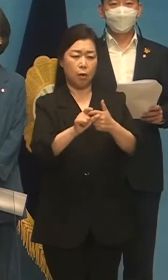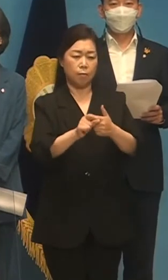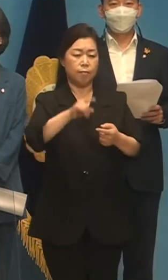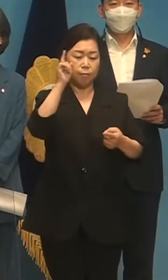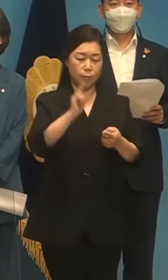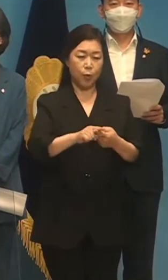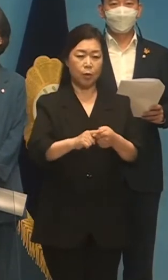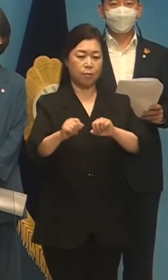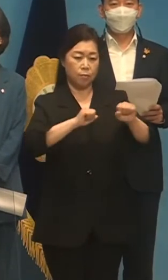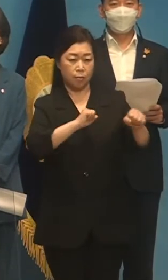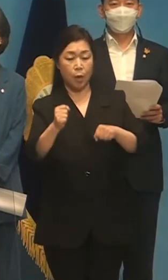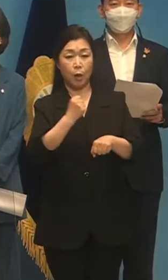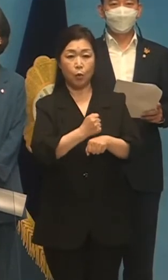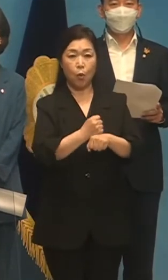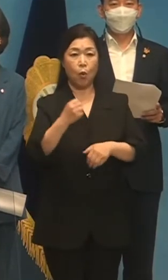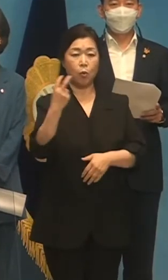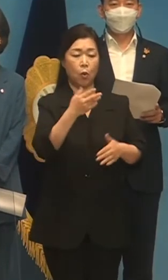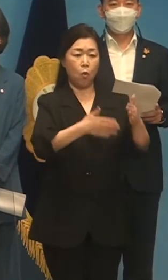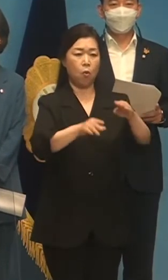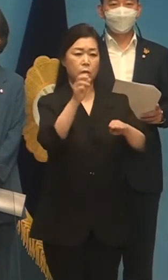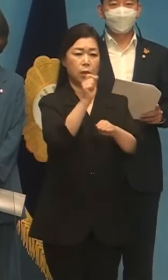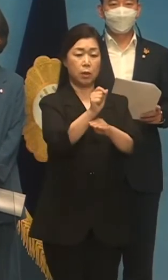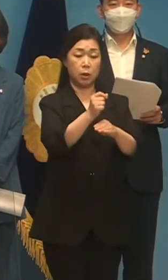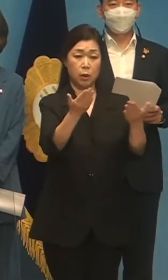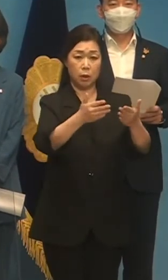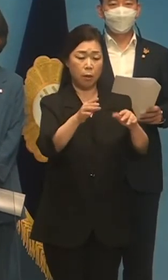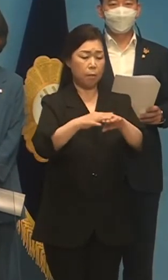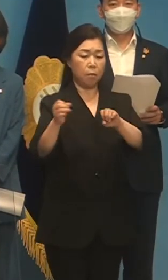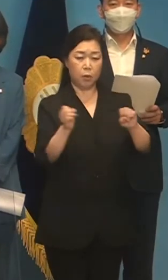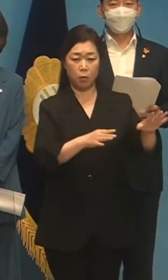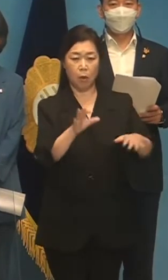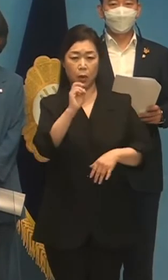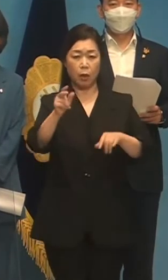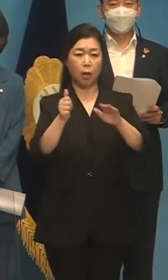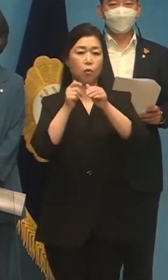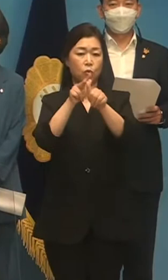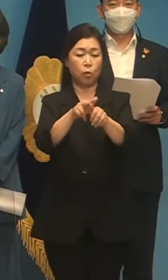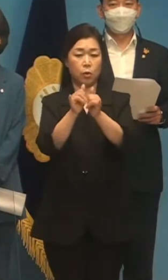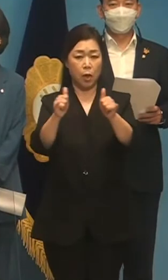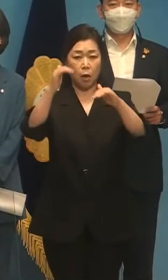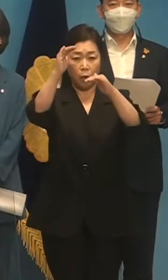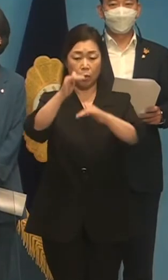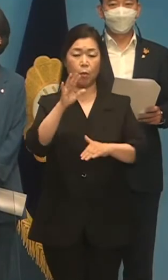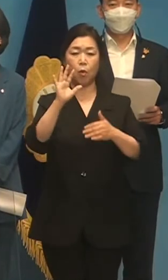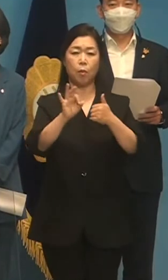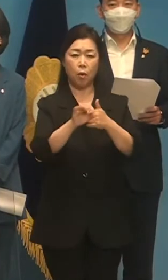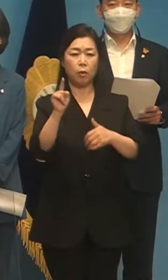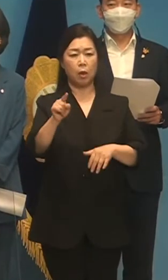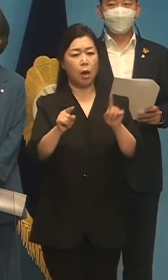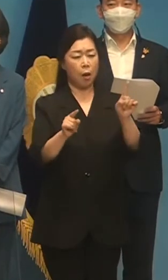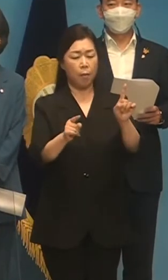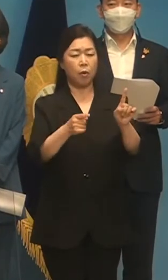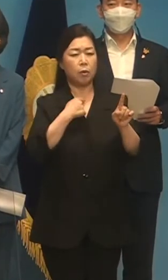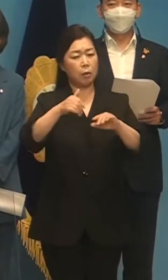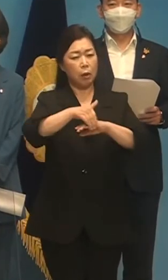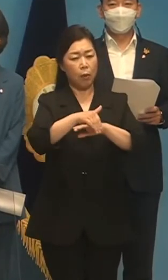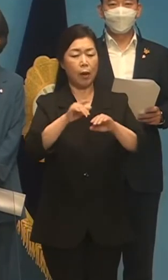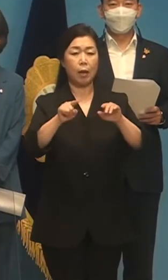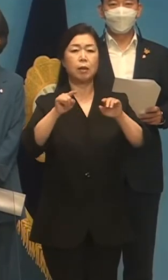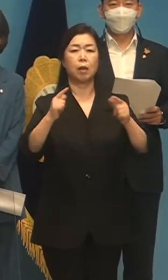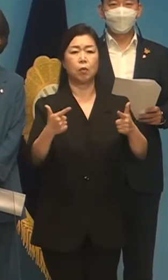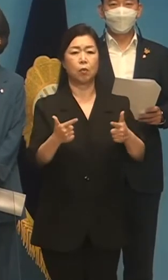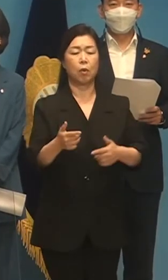윤석열 씨의 정치적 행보와 공직을 버리고 야당 후보로 대선에 출마하려는 과정을 보면 이는 일회성 공작 정치의 수준을